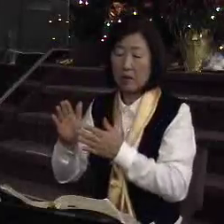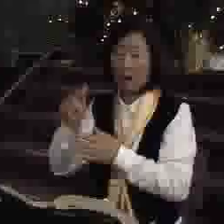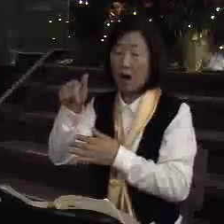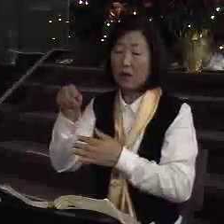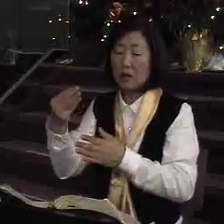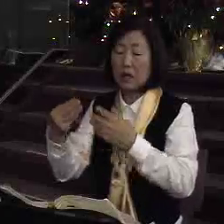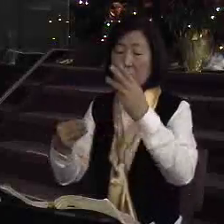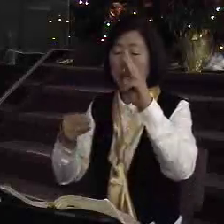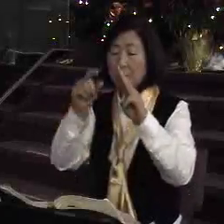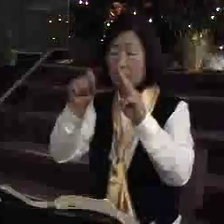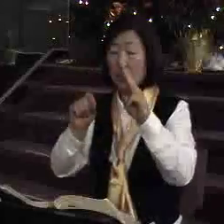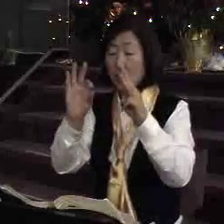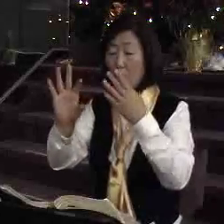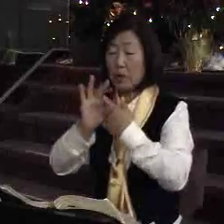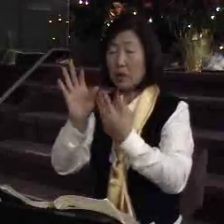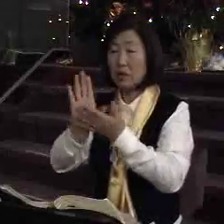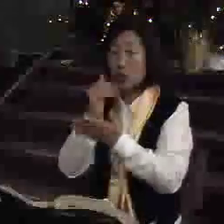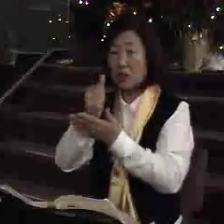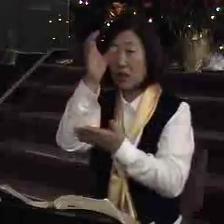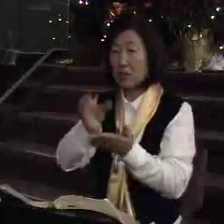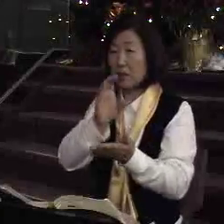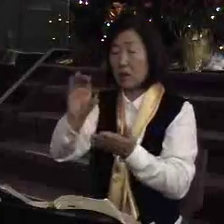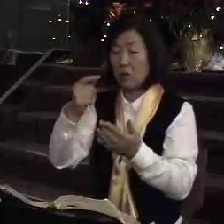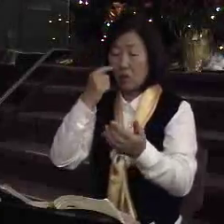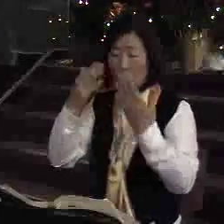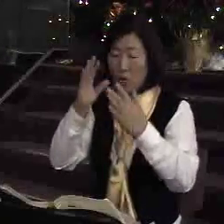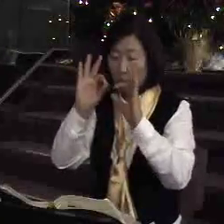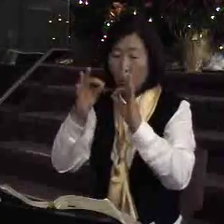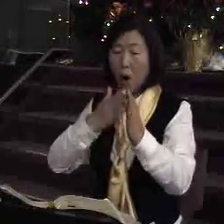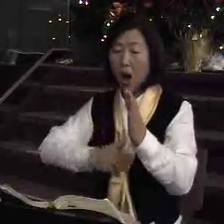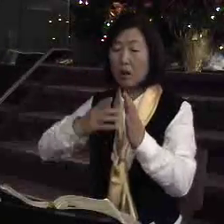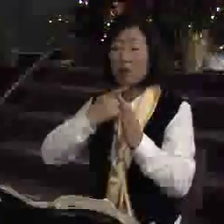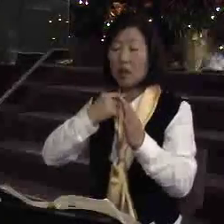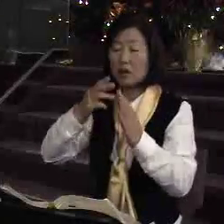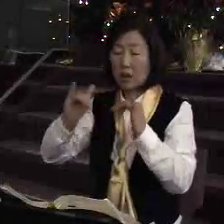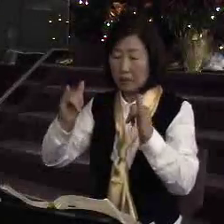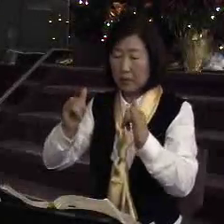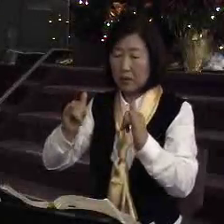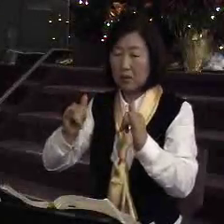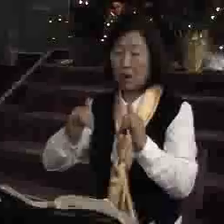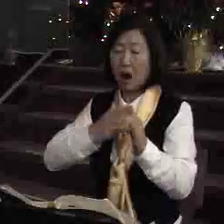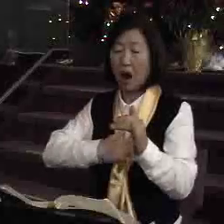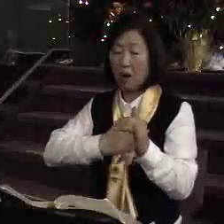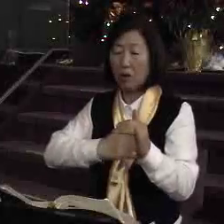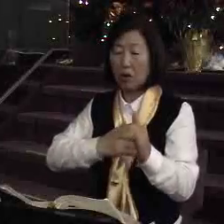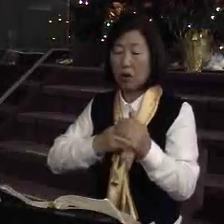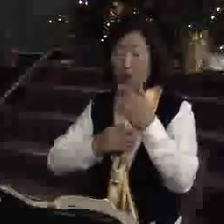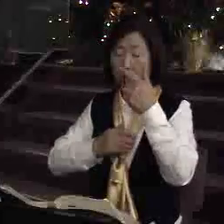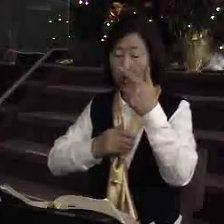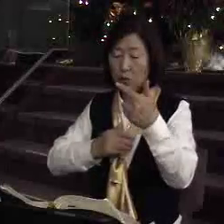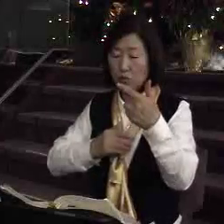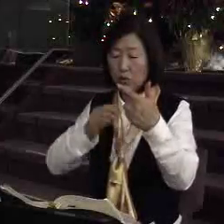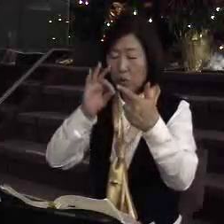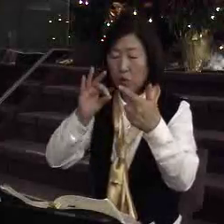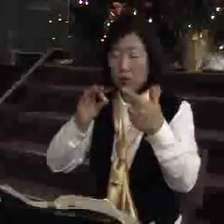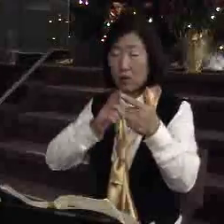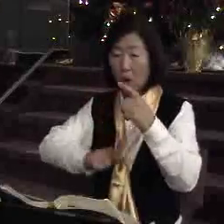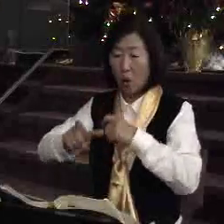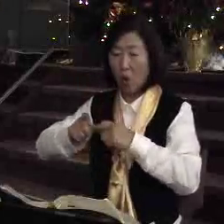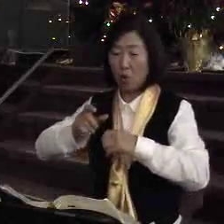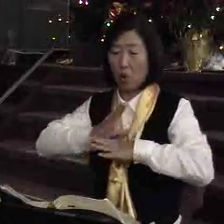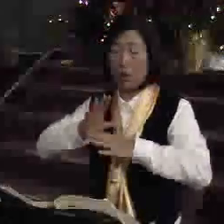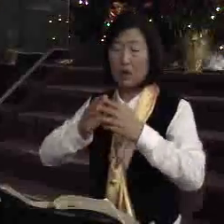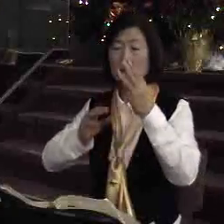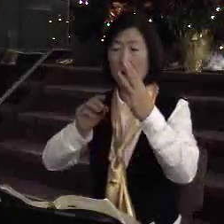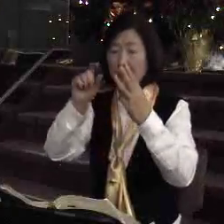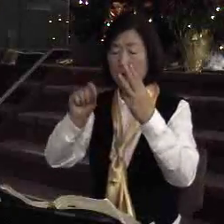갈라디아서 3장을 보면 그리스도의 십자가를 분명히 보고 알았던 사람들이라 라고 1절에 나와 있고요. 더 놀라운 것은